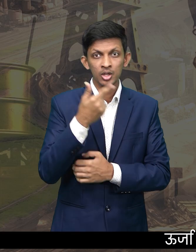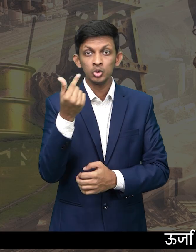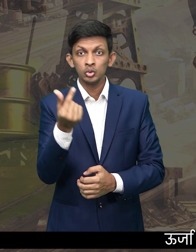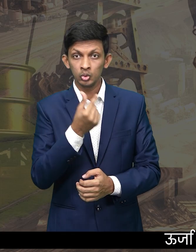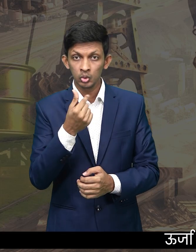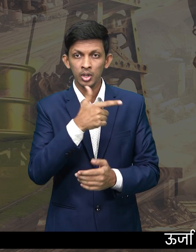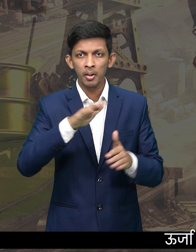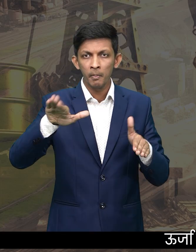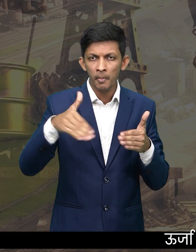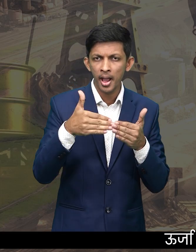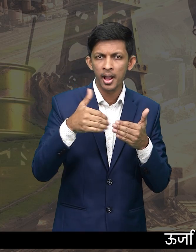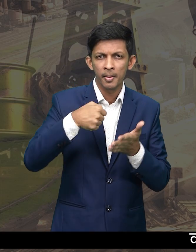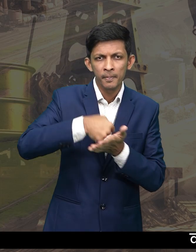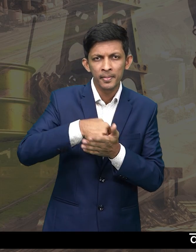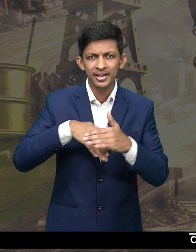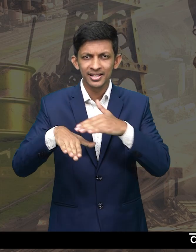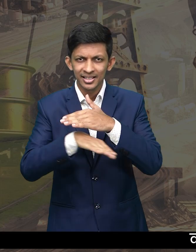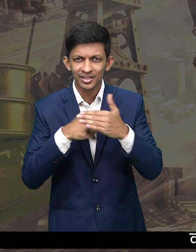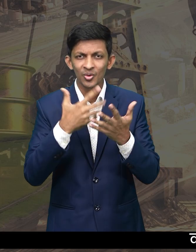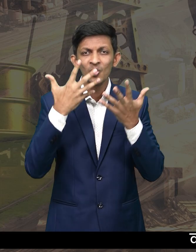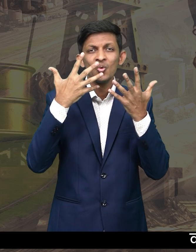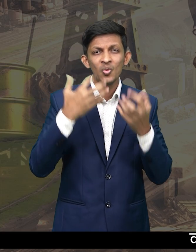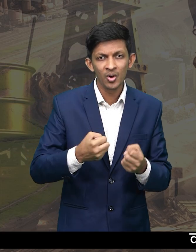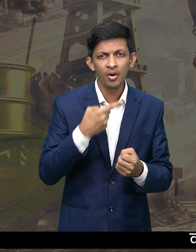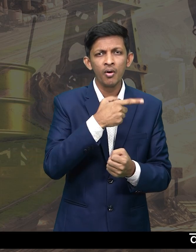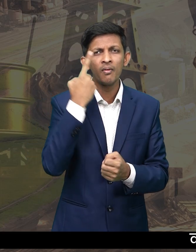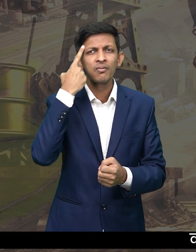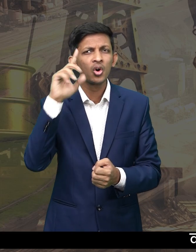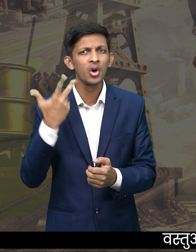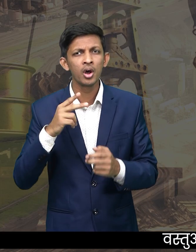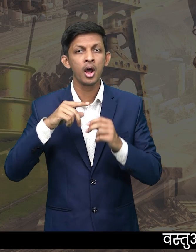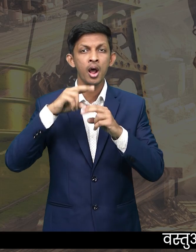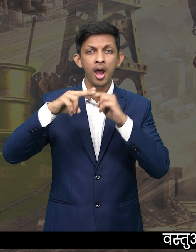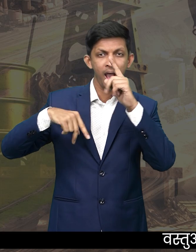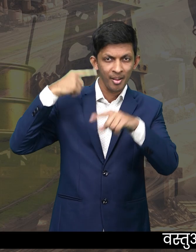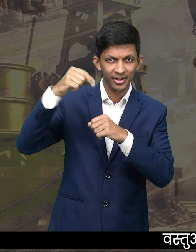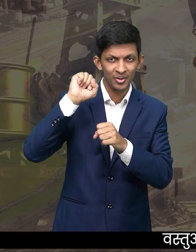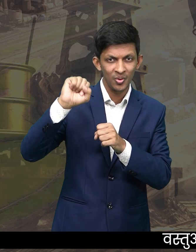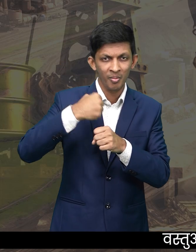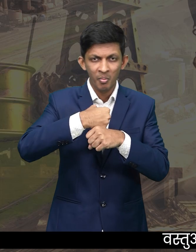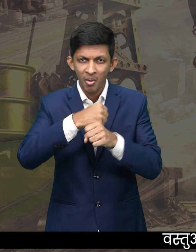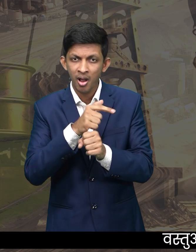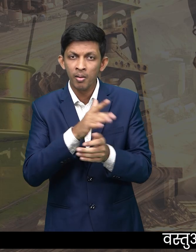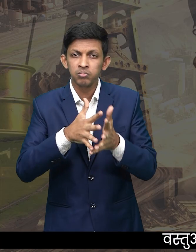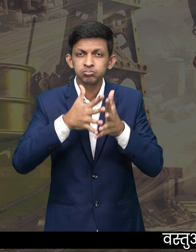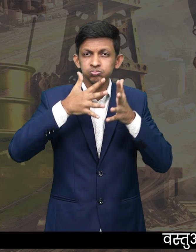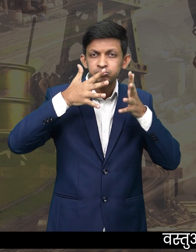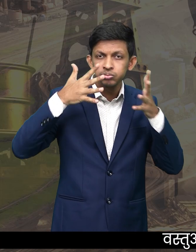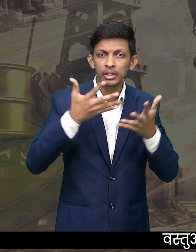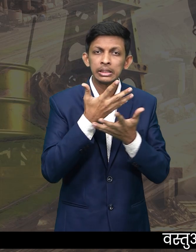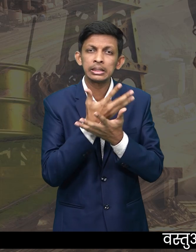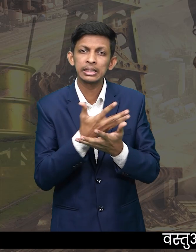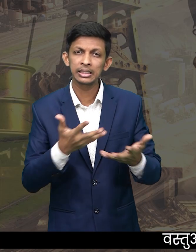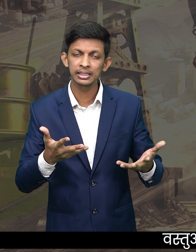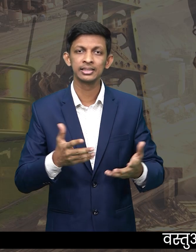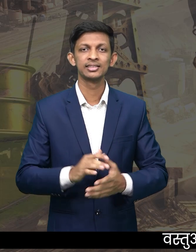ऊर्जा का उपयोग मूलभूत आवश्यकताओं को पूरा करने और बड़ी संख्या में वस्तुओं के निर्माण के लिए किया जाता है।